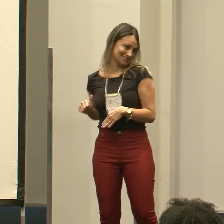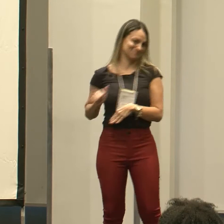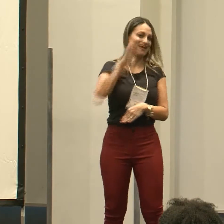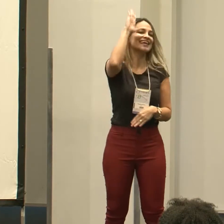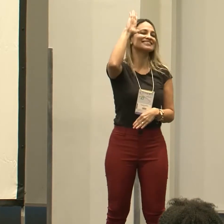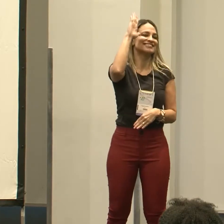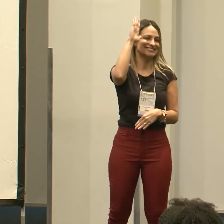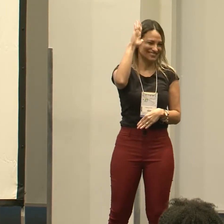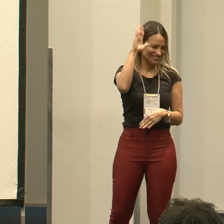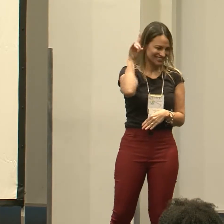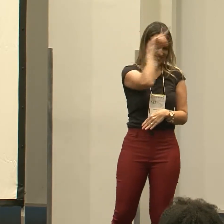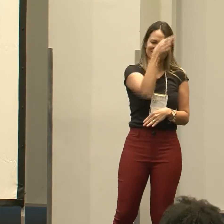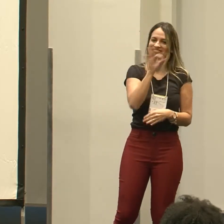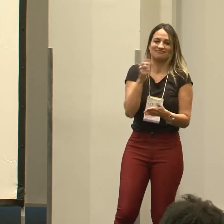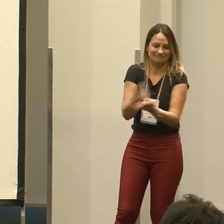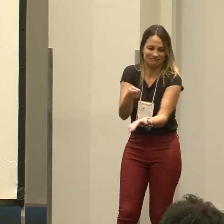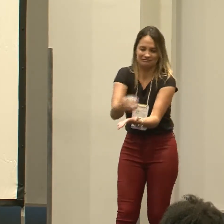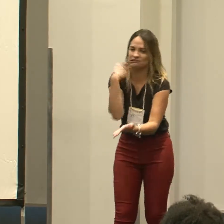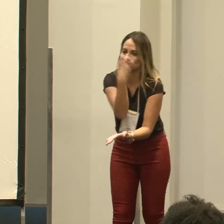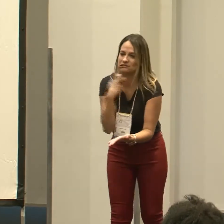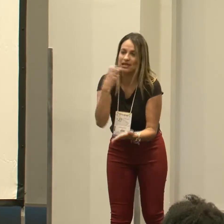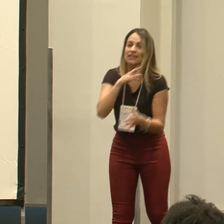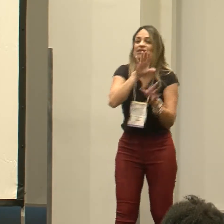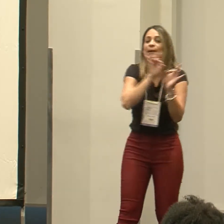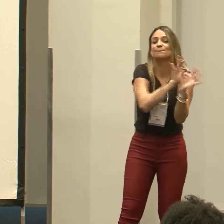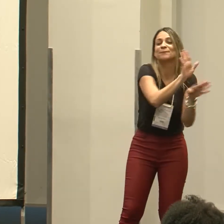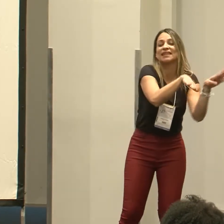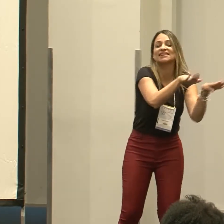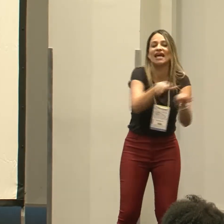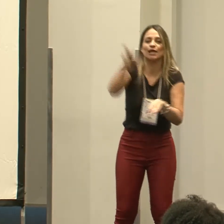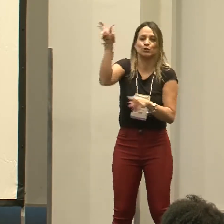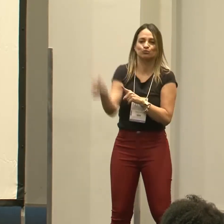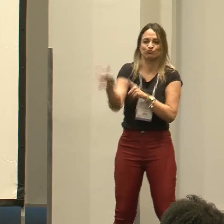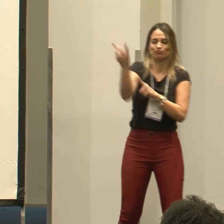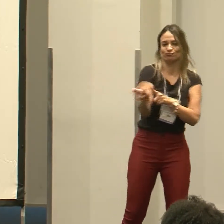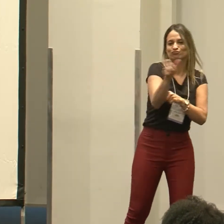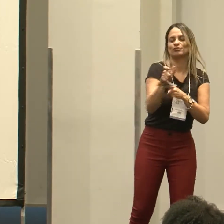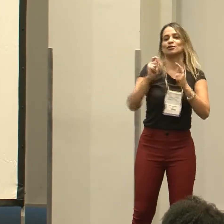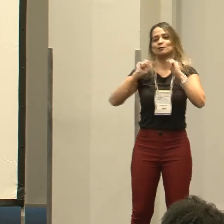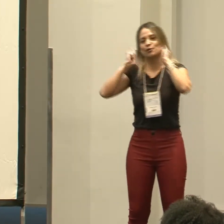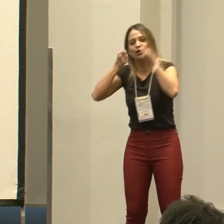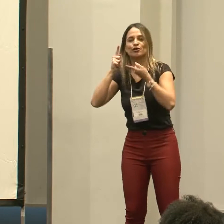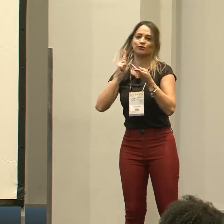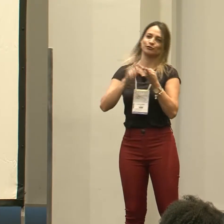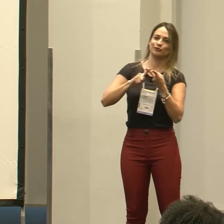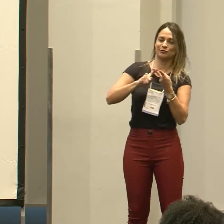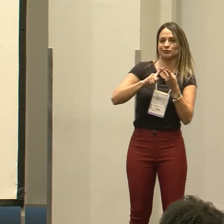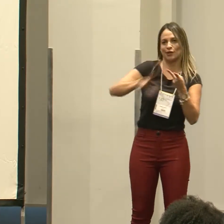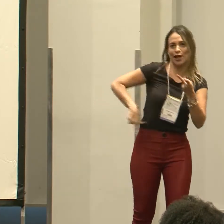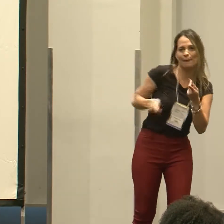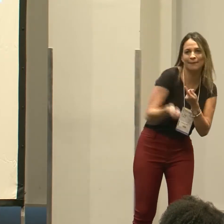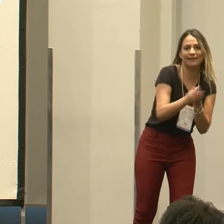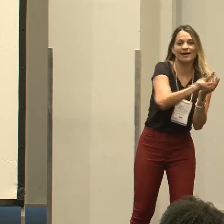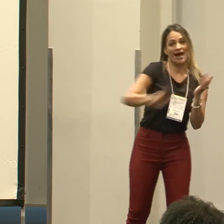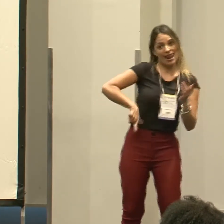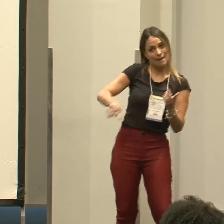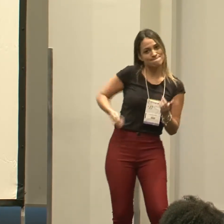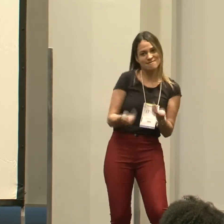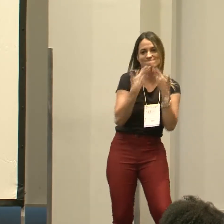né, uma potencialidade a favor da língua de sinais e na Espanha a favor da língua oral. Então,